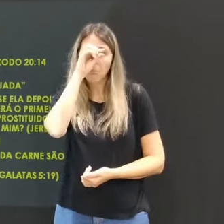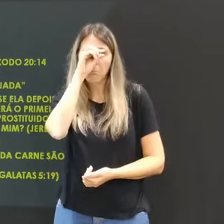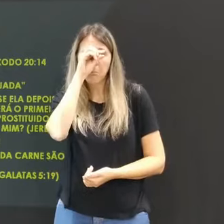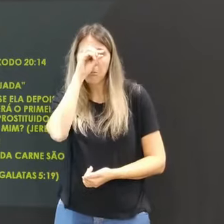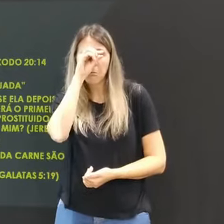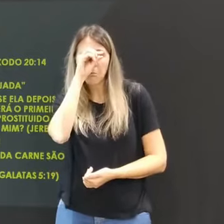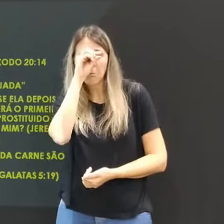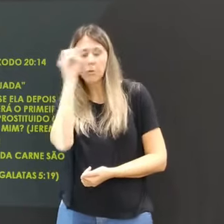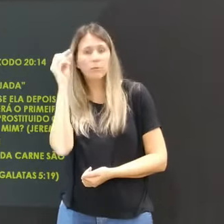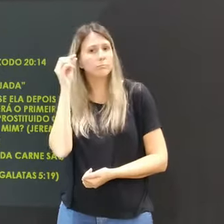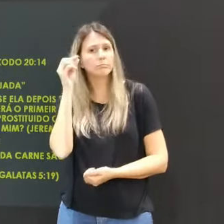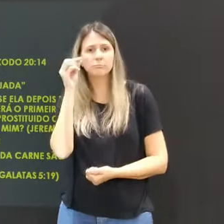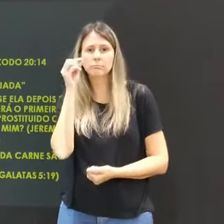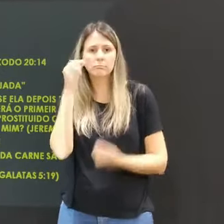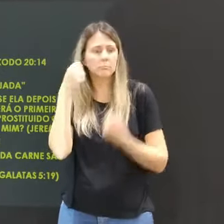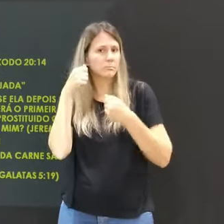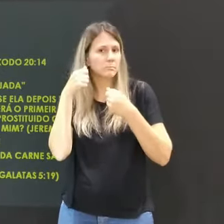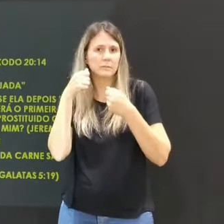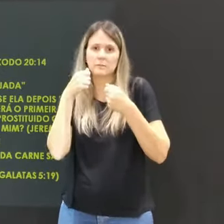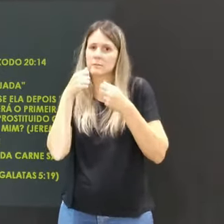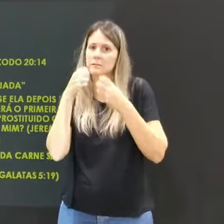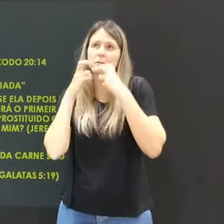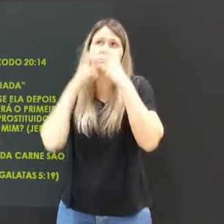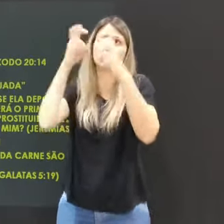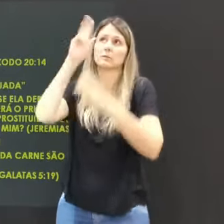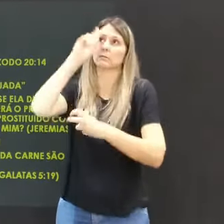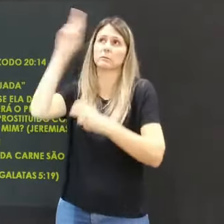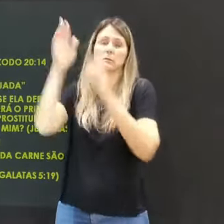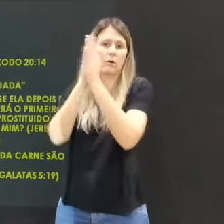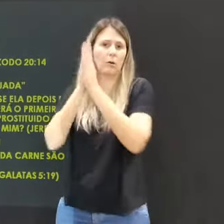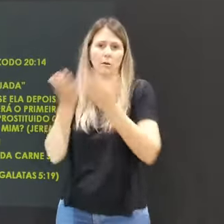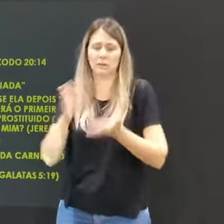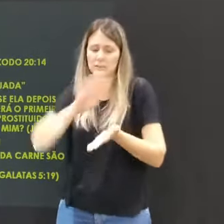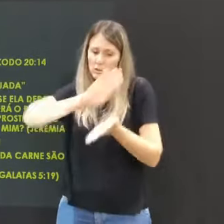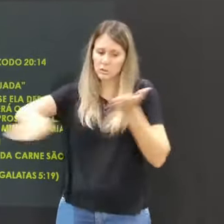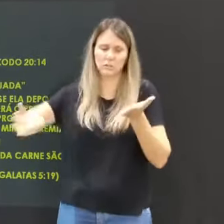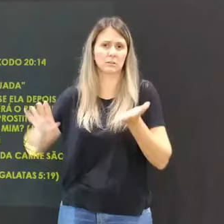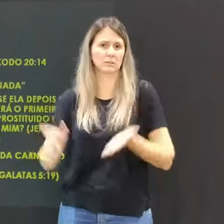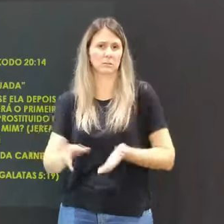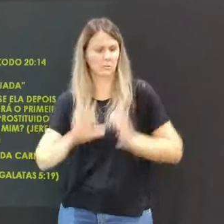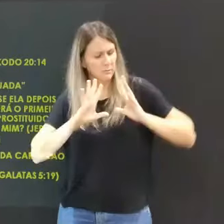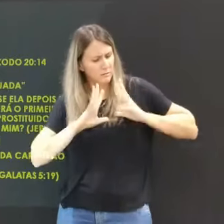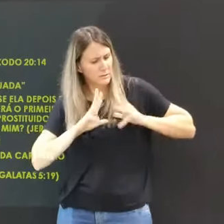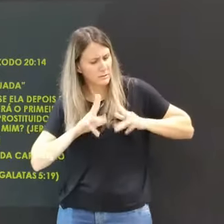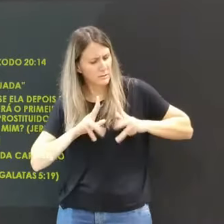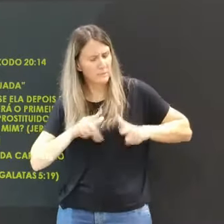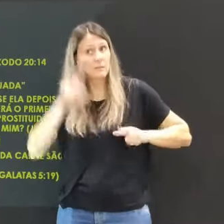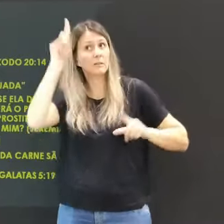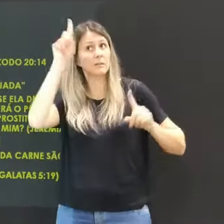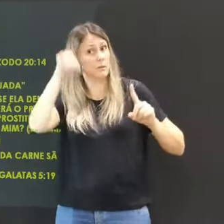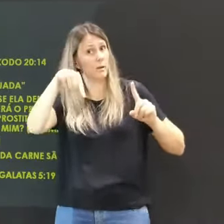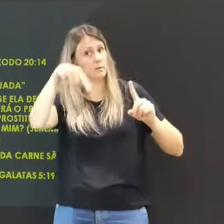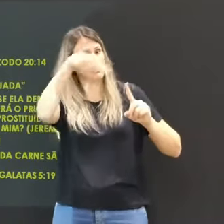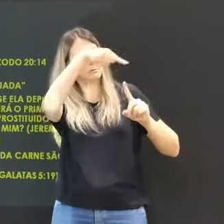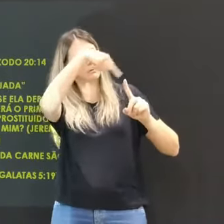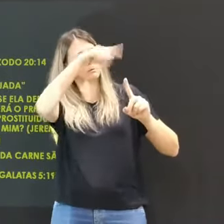Pecado, um pecadinho só? Clame ao Senhor. Ele vai tirar isso de ti. Clame a Deus,